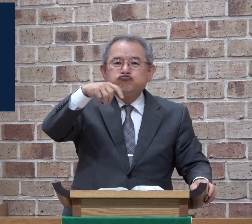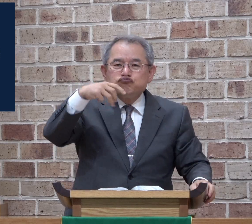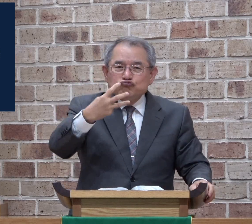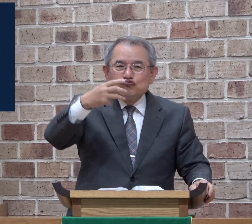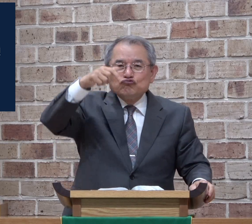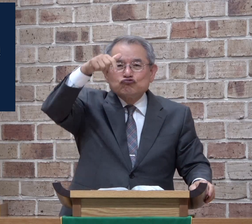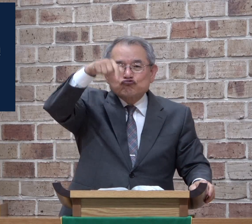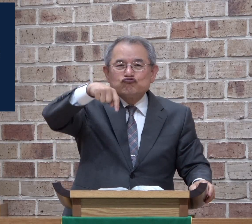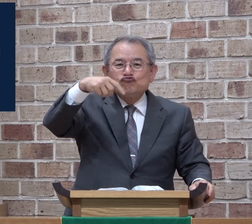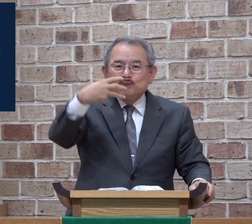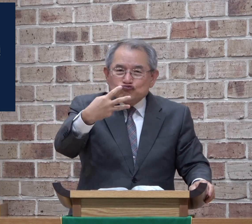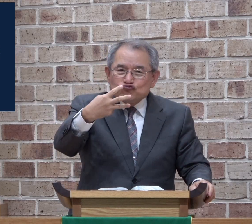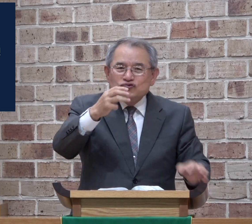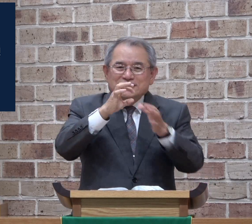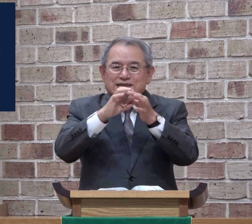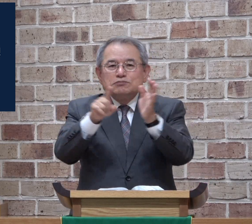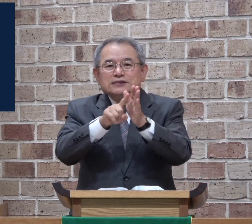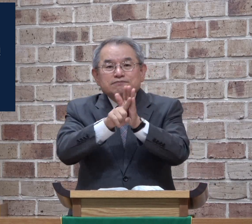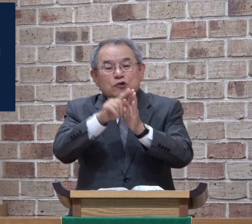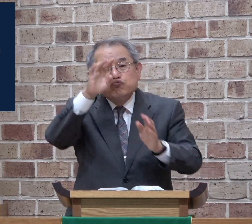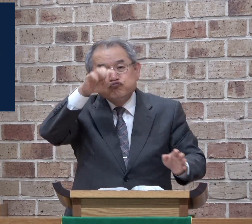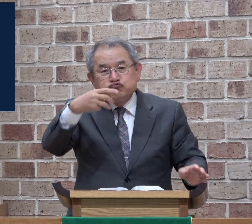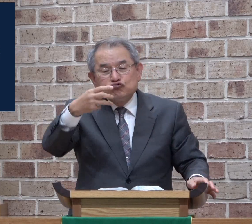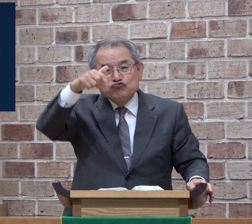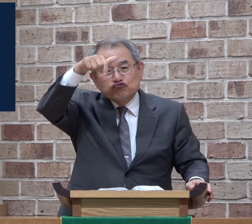불굴의 믿음을 가진 여성.